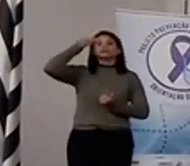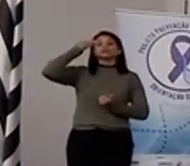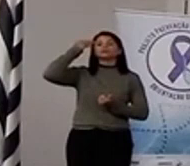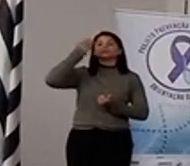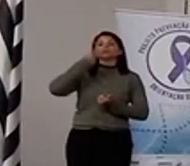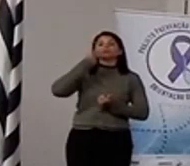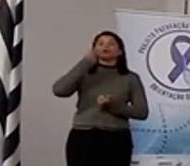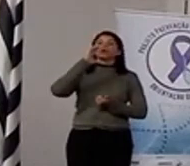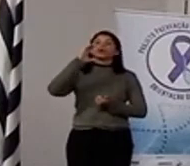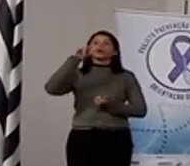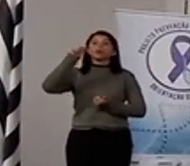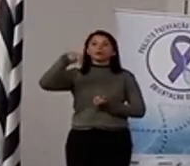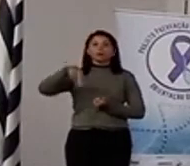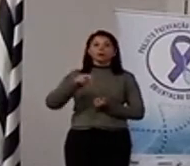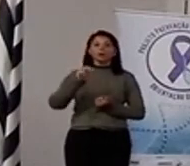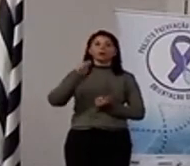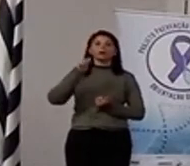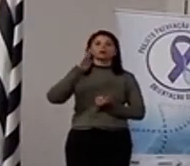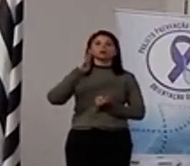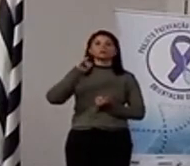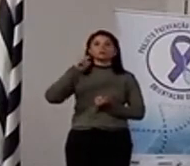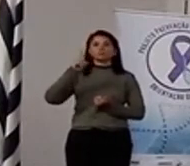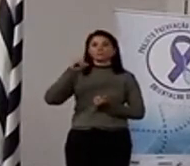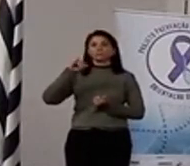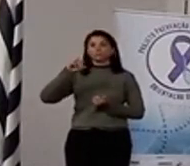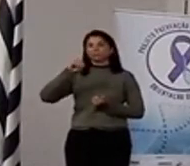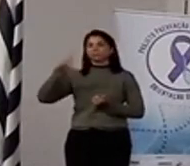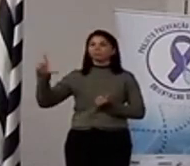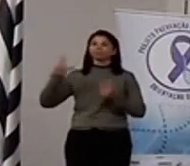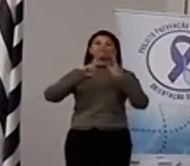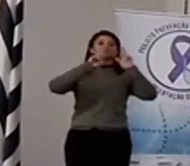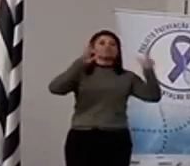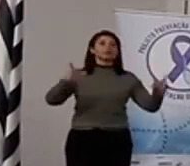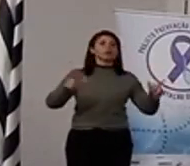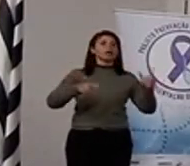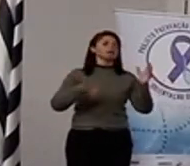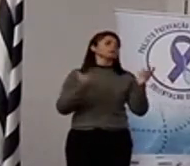formulação de canabidiol é diferente uma da outra. Então, isso torna muito difícil você comparar uma com a